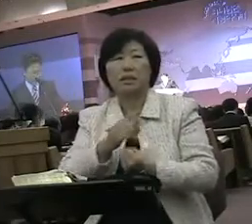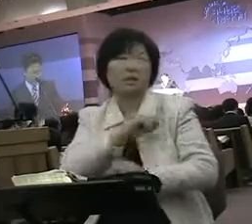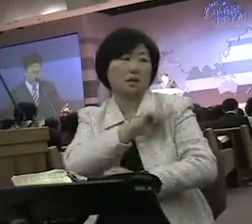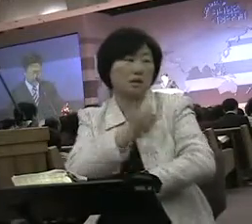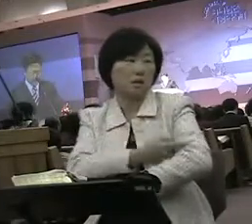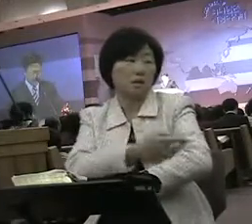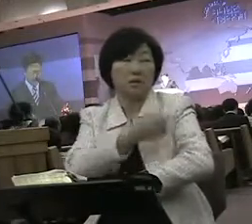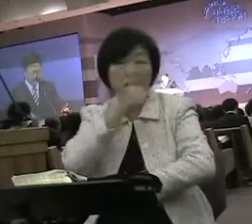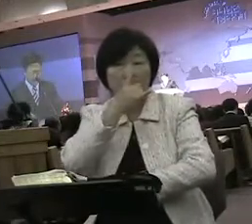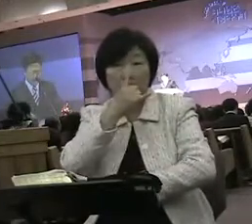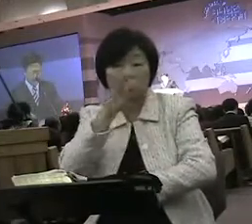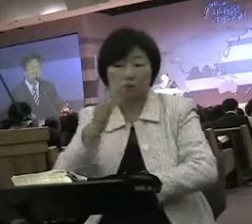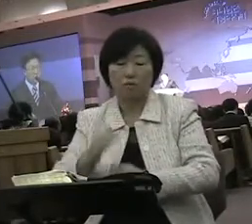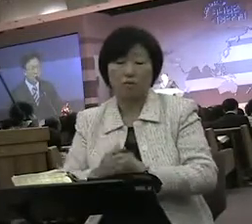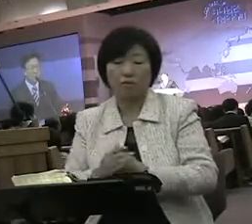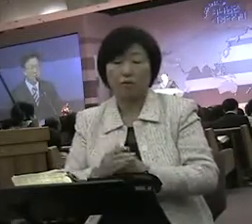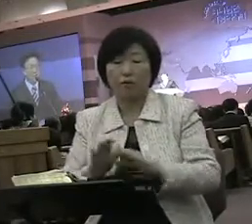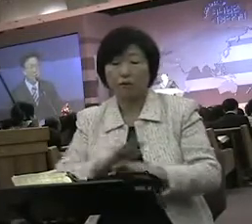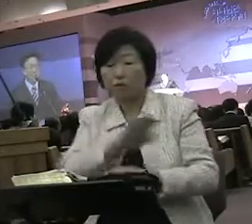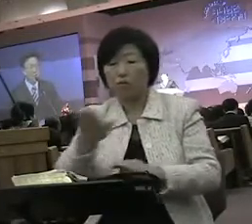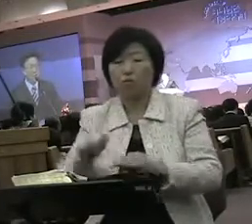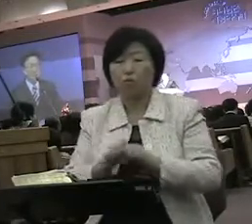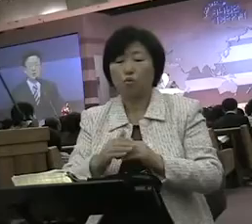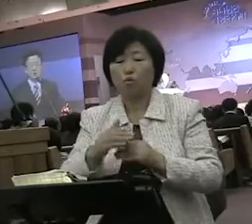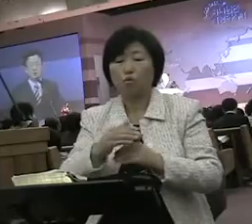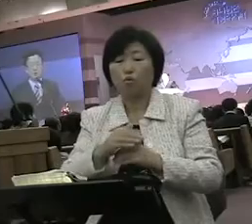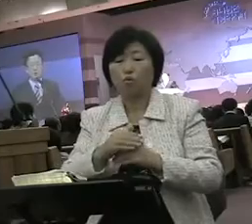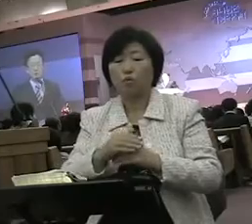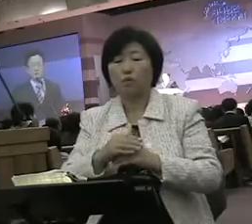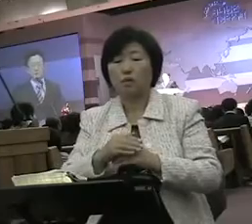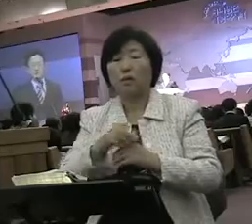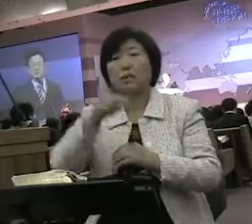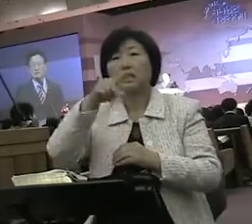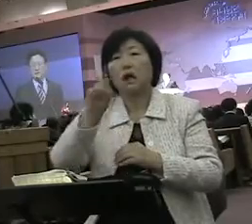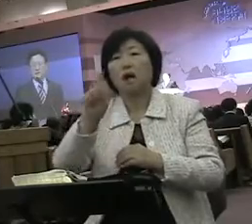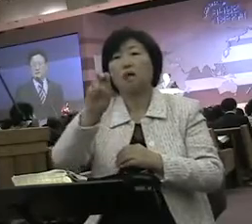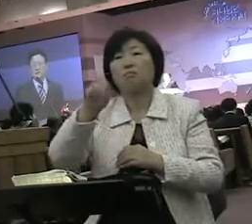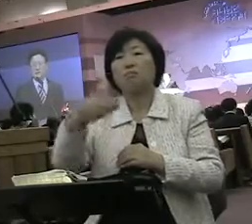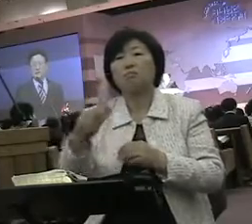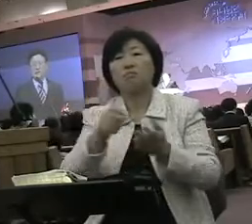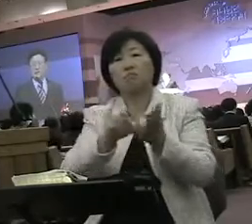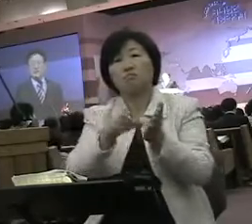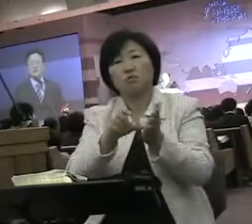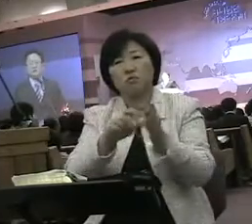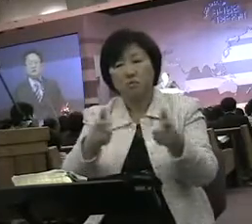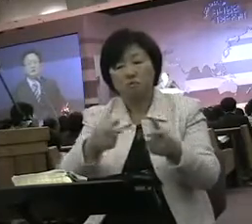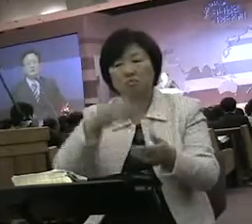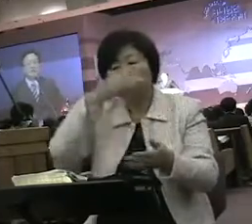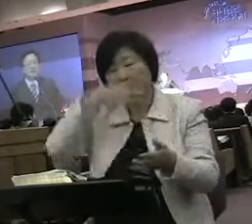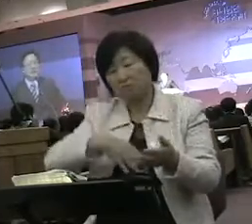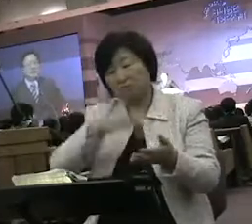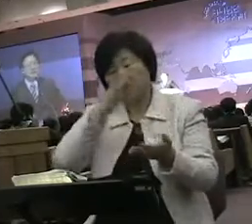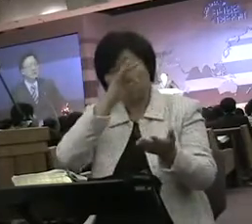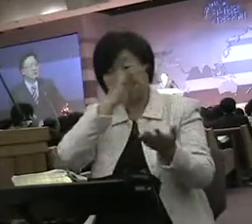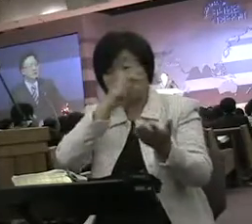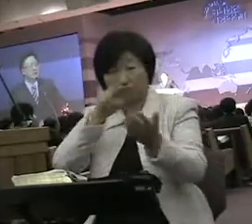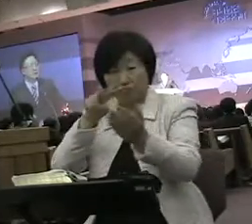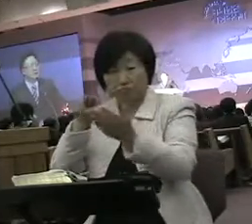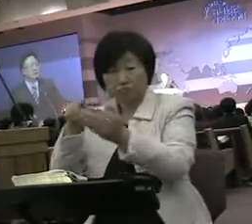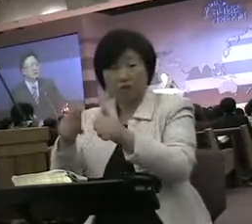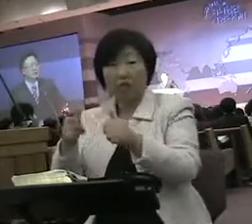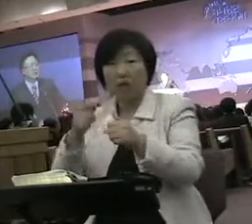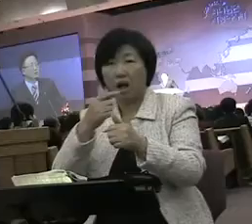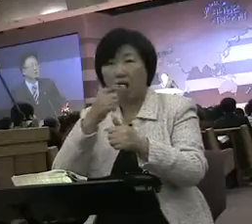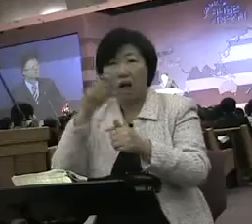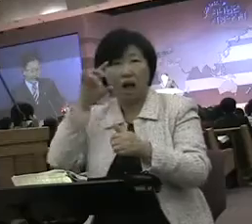됩니다. 여러분, 우리는 사물을 그냥 보지 않습니다. 어떤 안경이든지 우리가 안경을 끼고